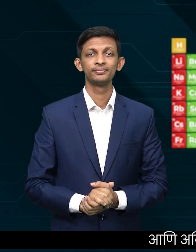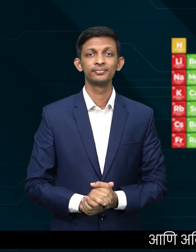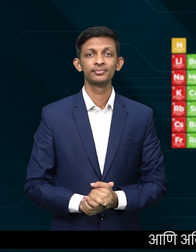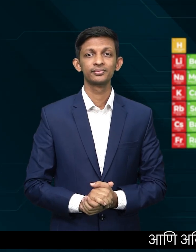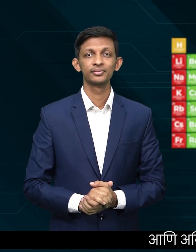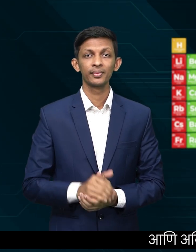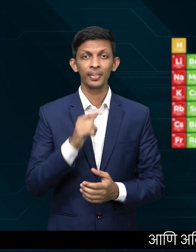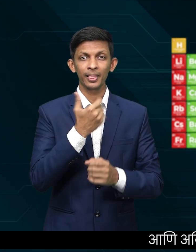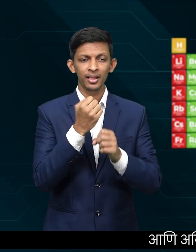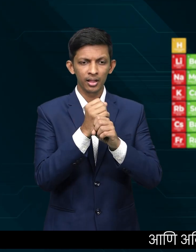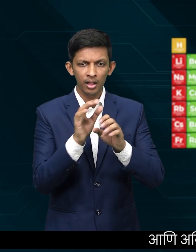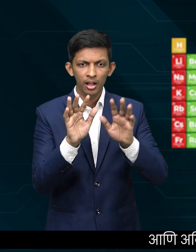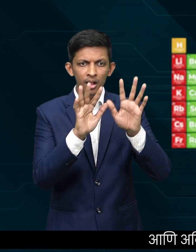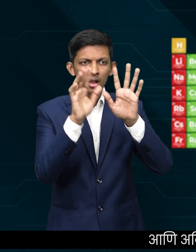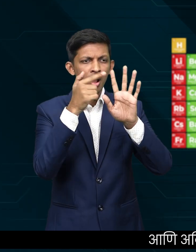आणि अक्रिय वायू He2RN.